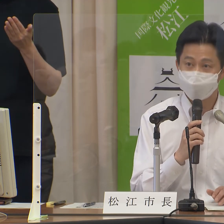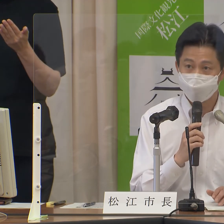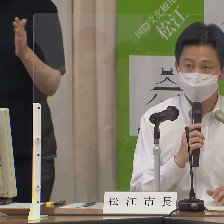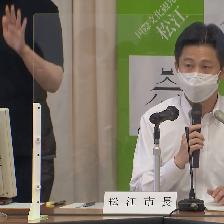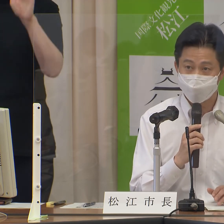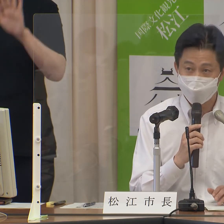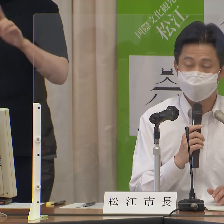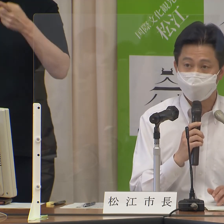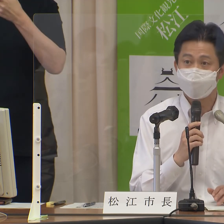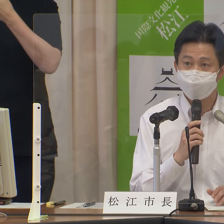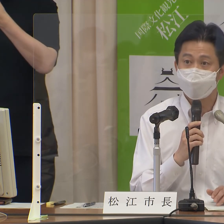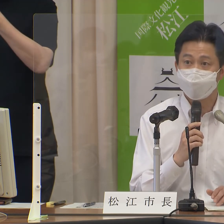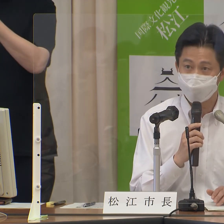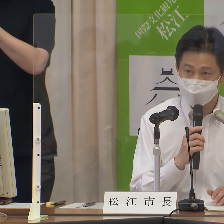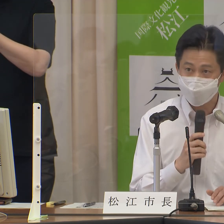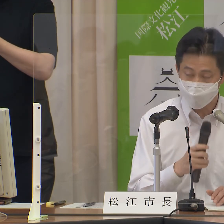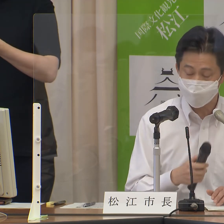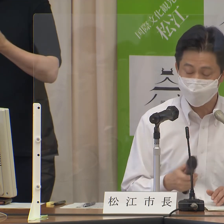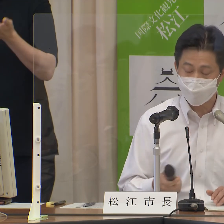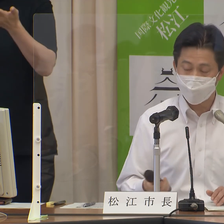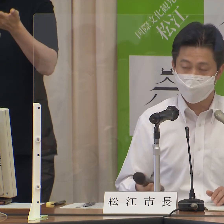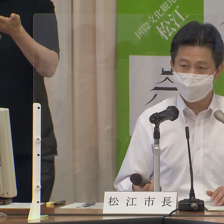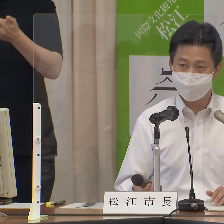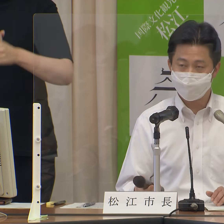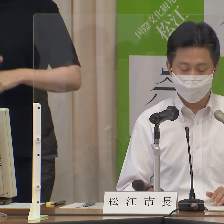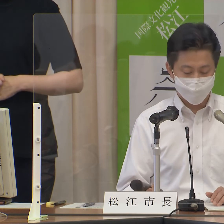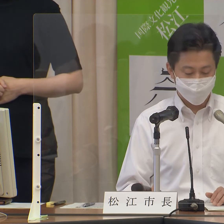判断していくということでやってまいりたいと考えております。